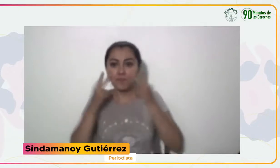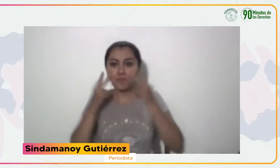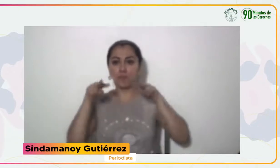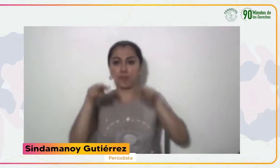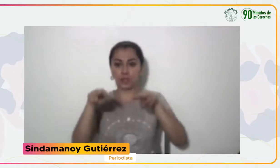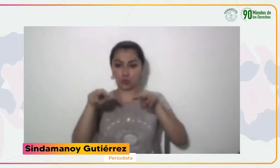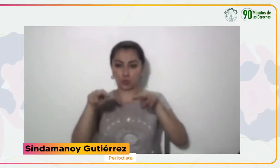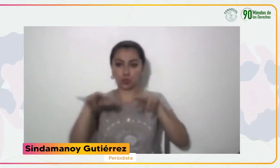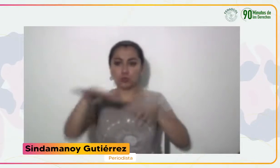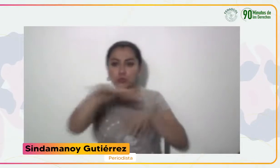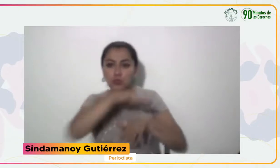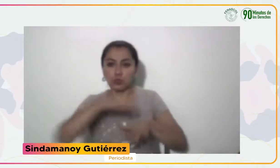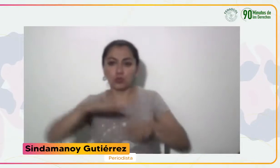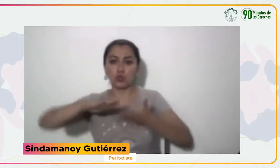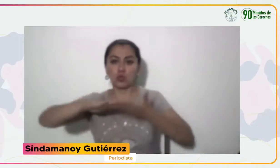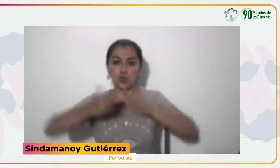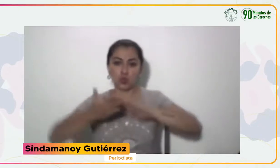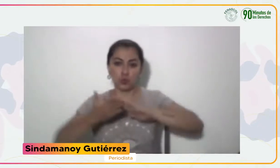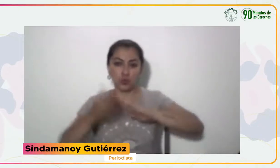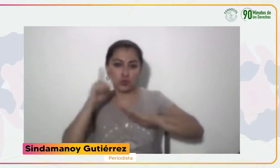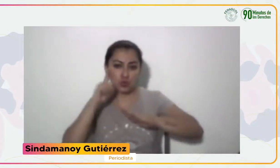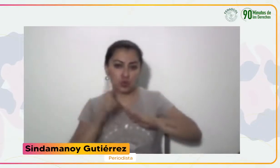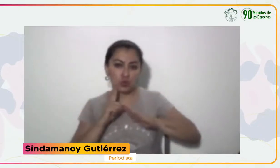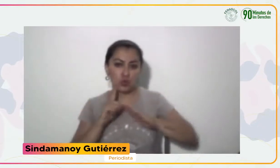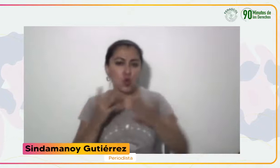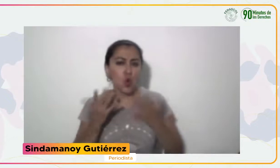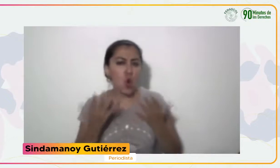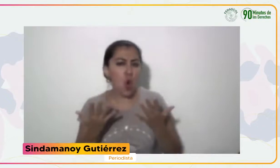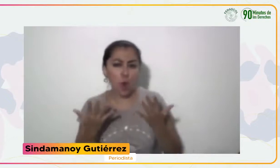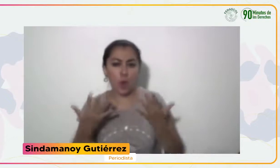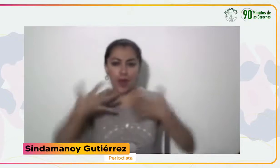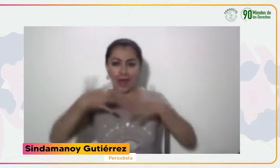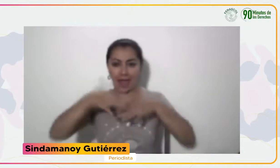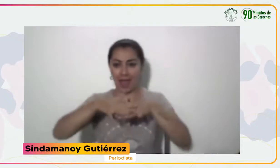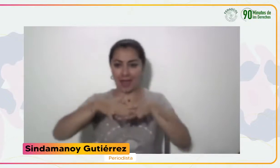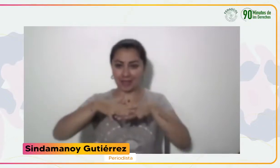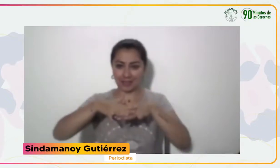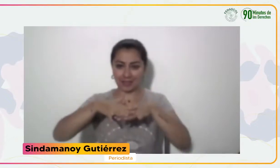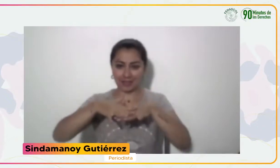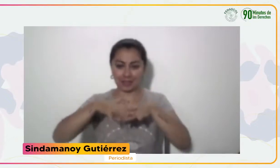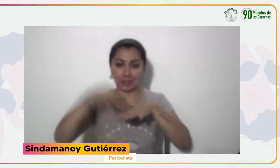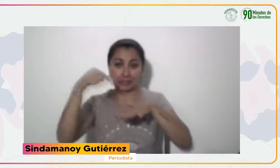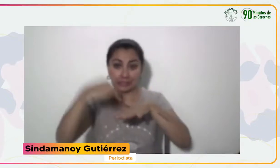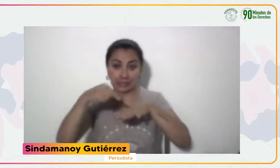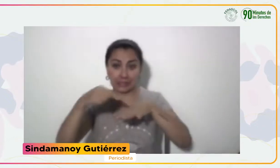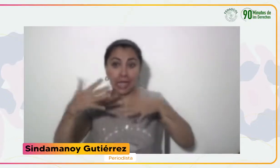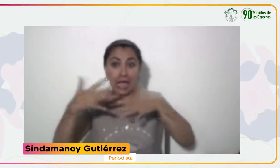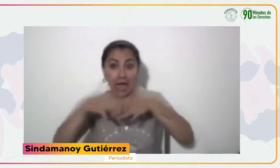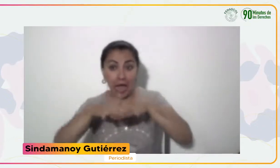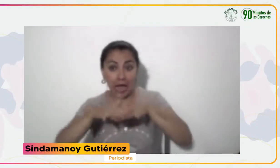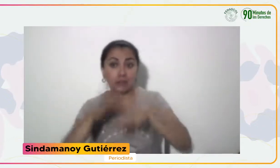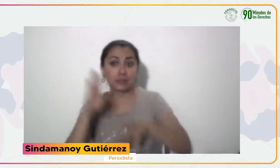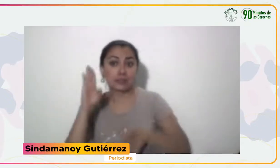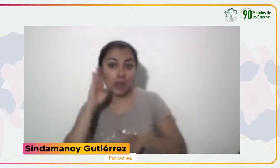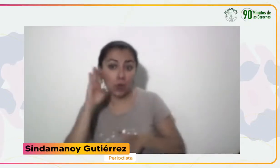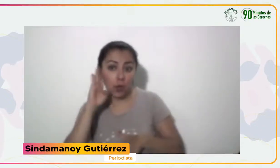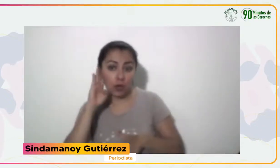Como periodista, como visión de periodista, viendo a la comunidad sorda en las diferentes, en las